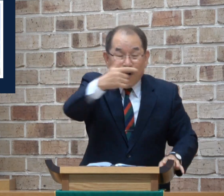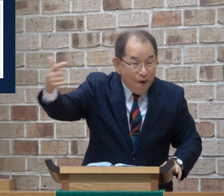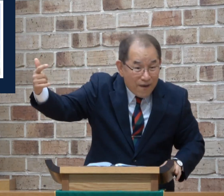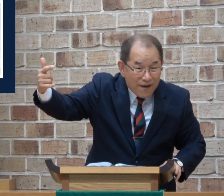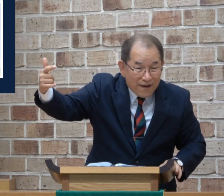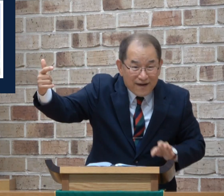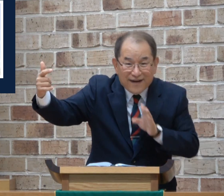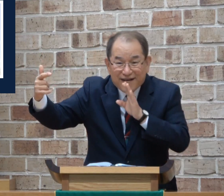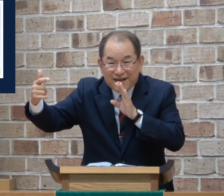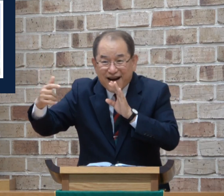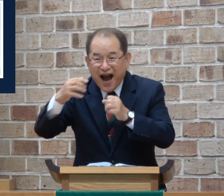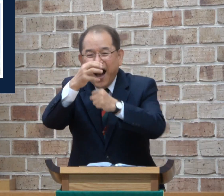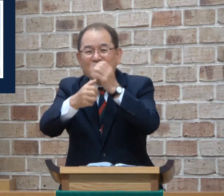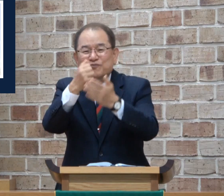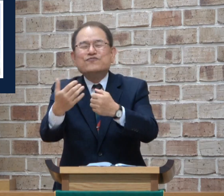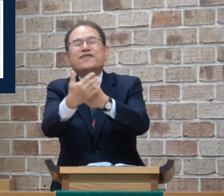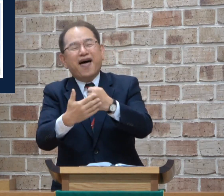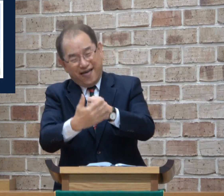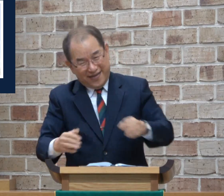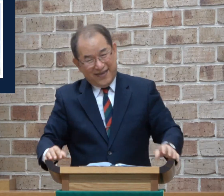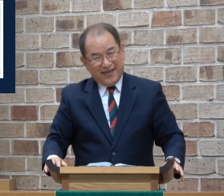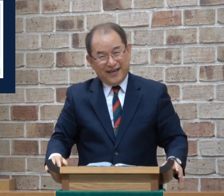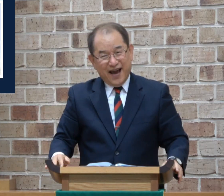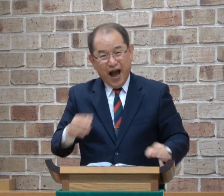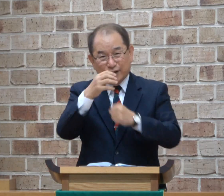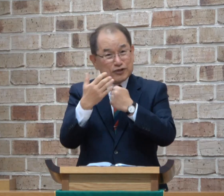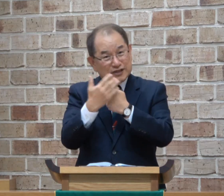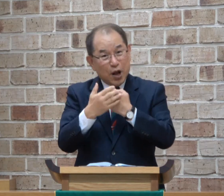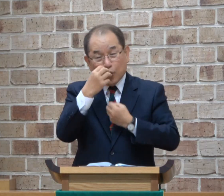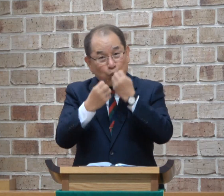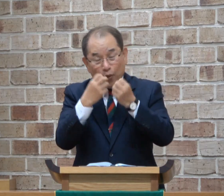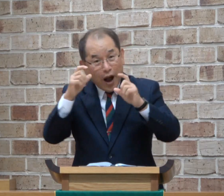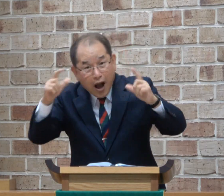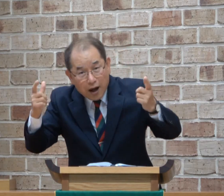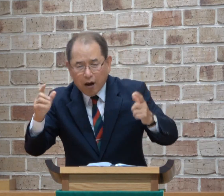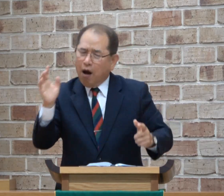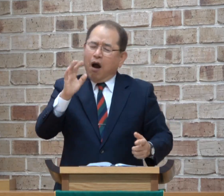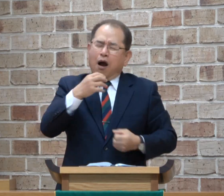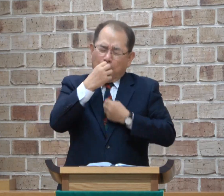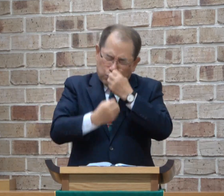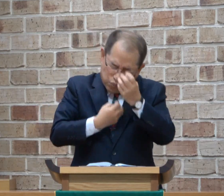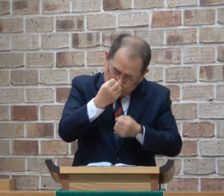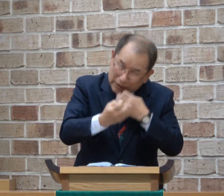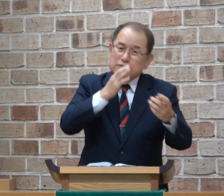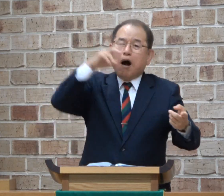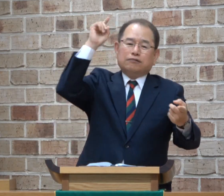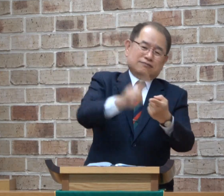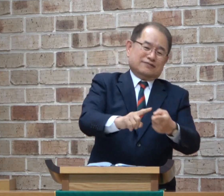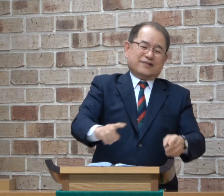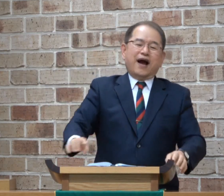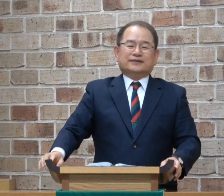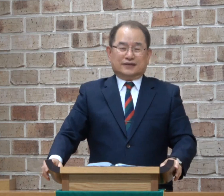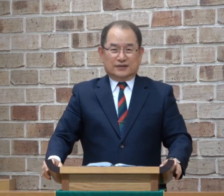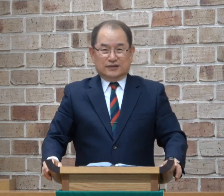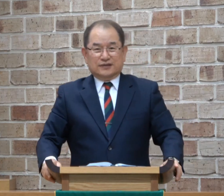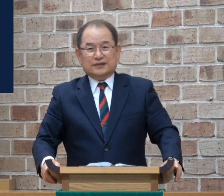하나님의 은혜입니다. 하나님의 은혜를 고백하지 않으십니까? 정말로 우리는 당연히 하나님께 그 은혜를 고백해야